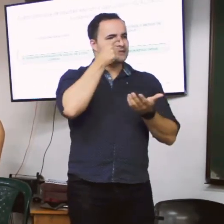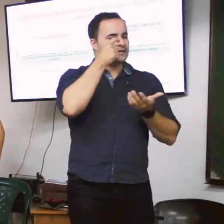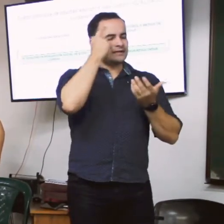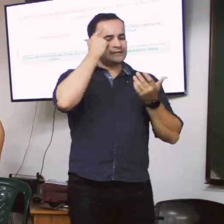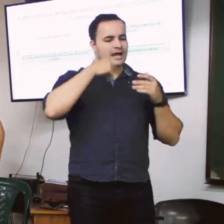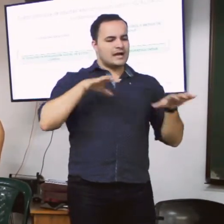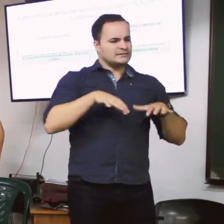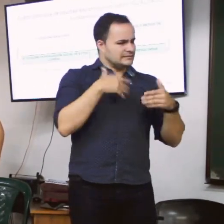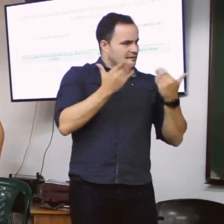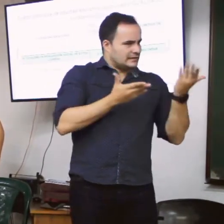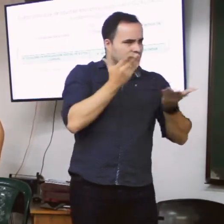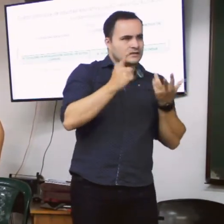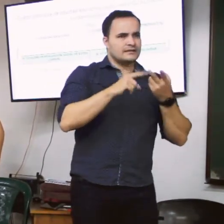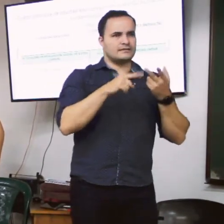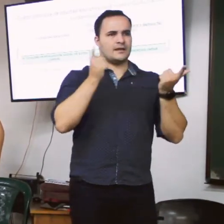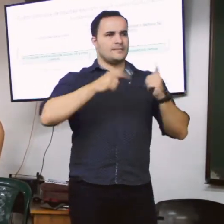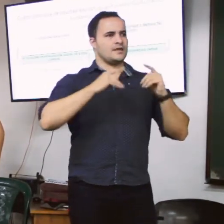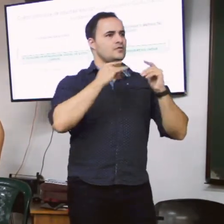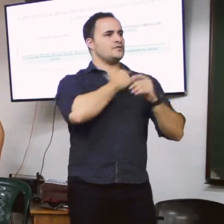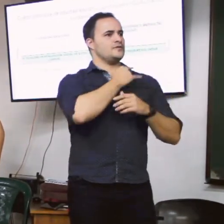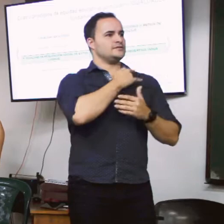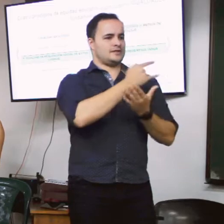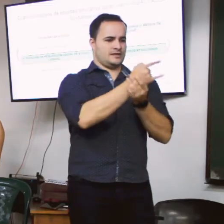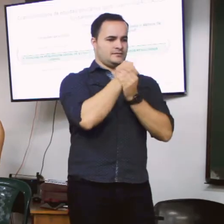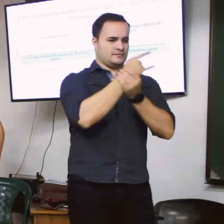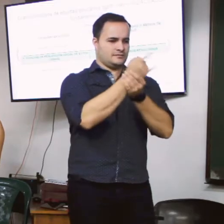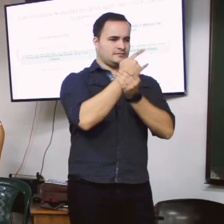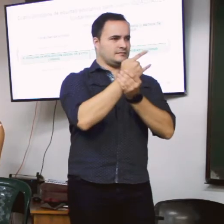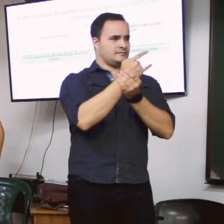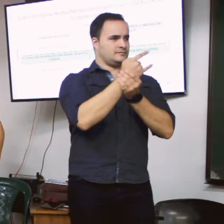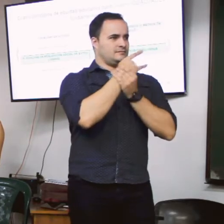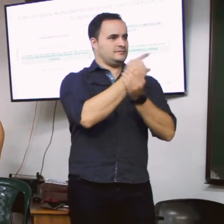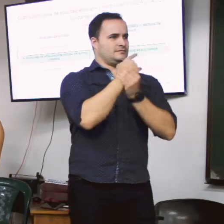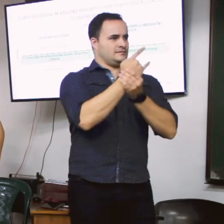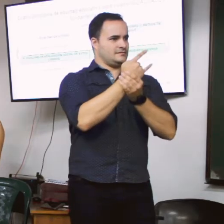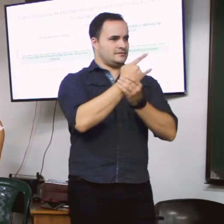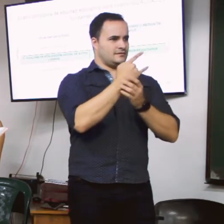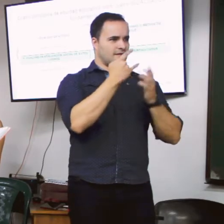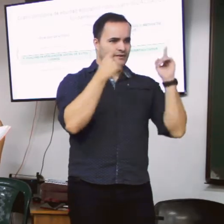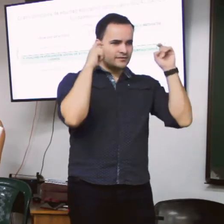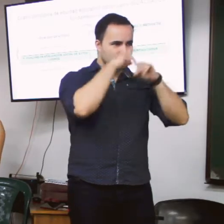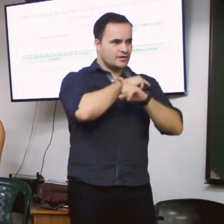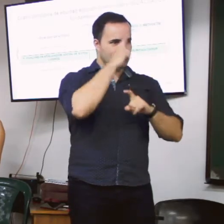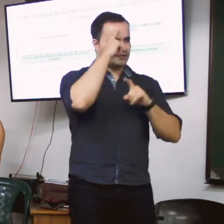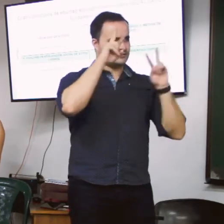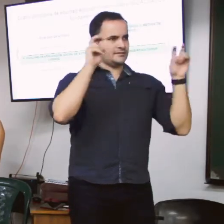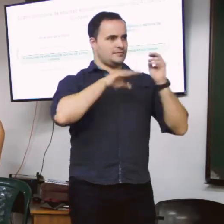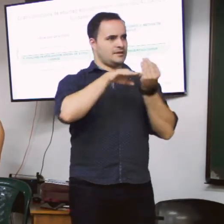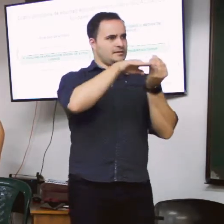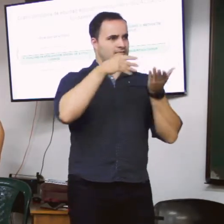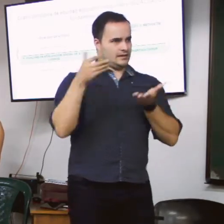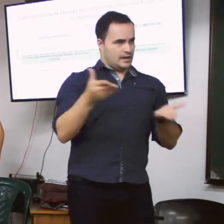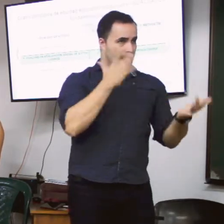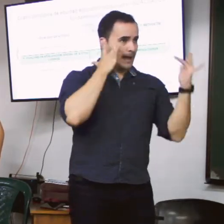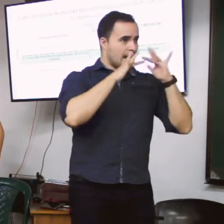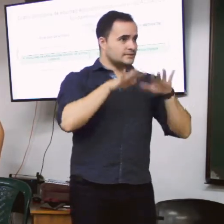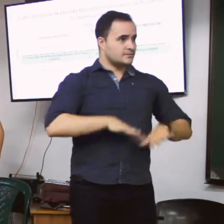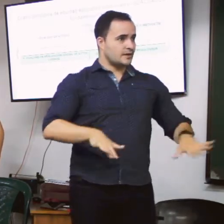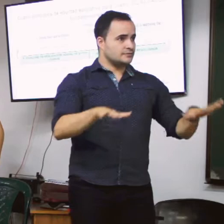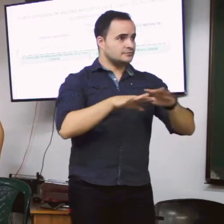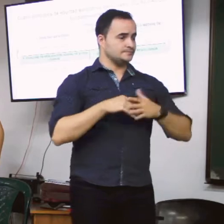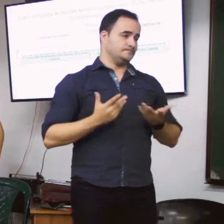también mover a la universidad a reflexionar sobre ella misma como espacio para la equidad. Viene